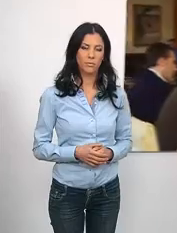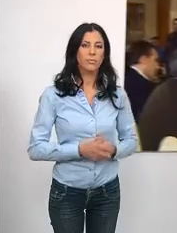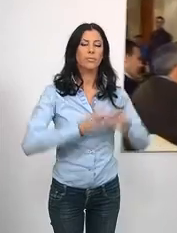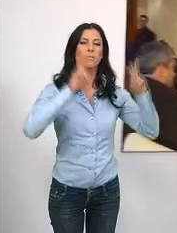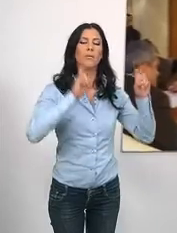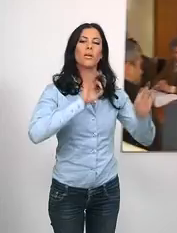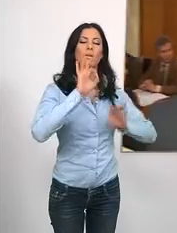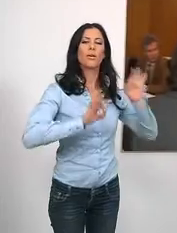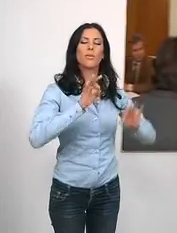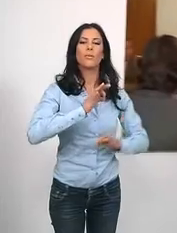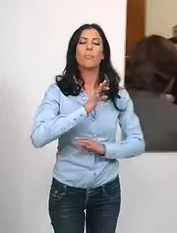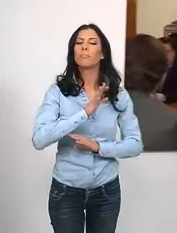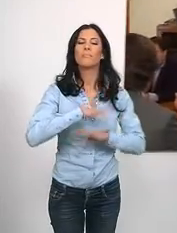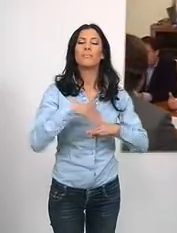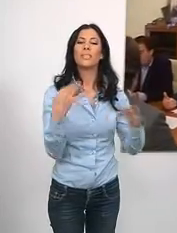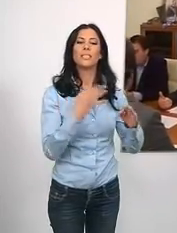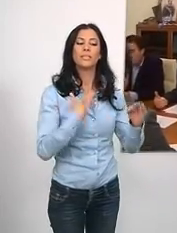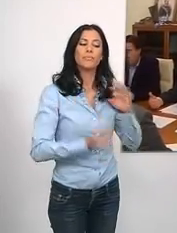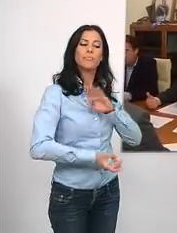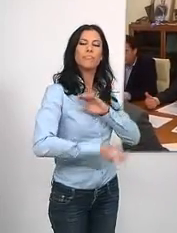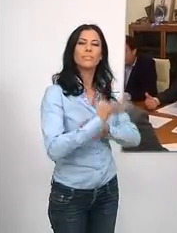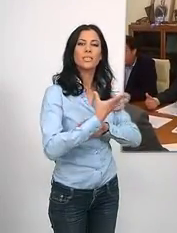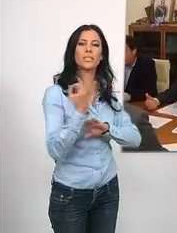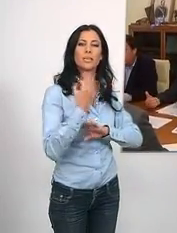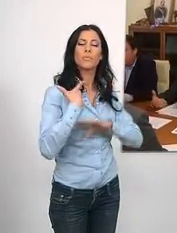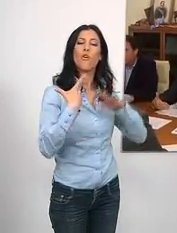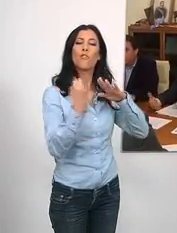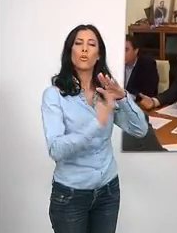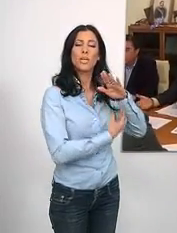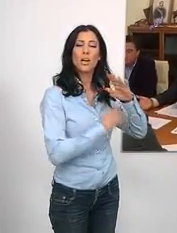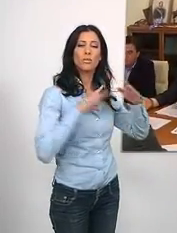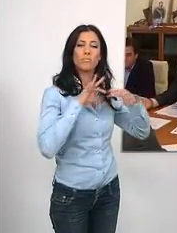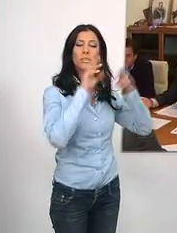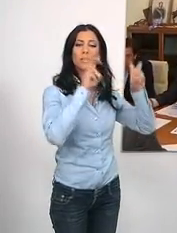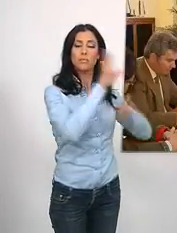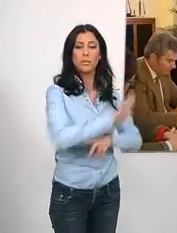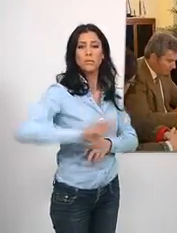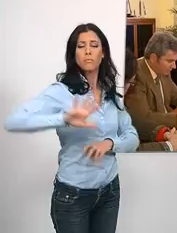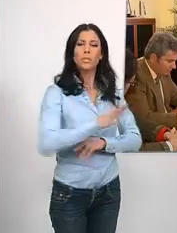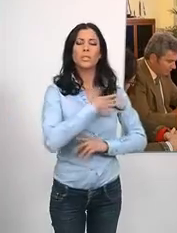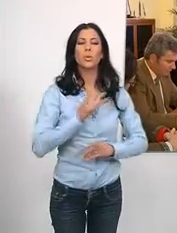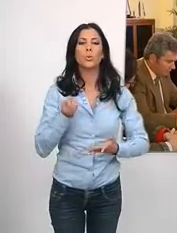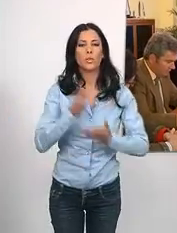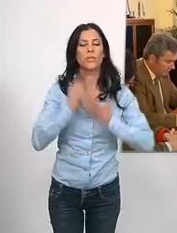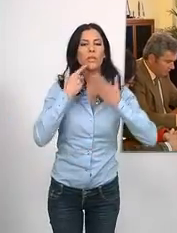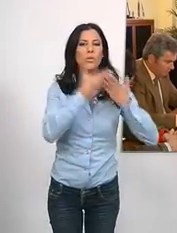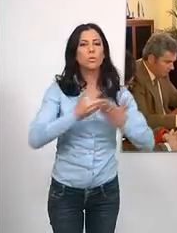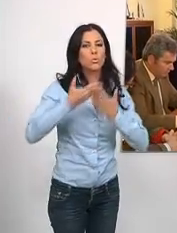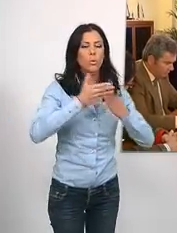la organización que impulsa la acreditación del corredor ferroviario del Mediterráneo fermet remitirá un estudio